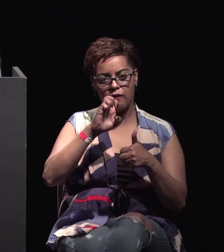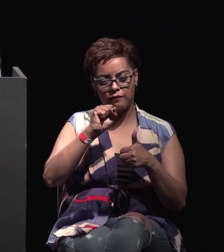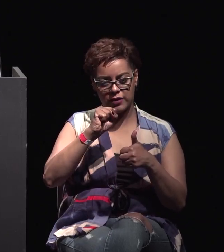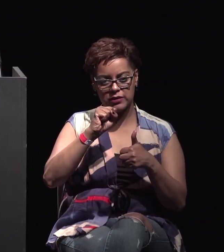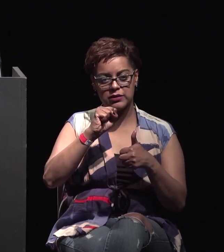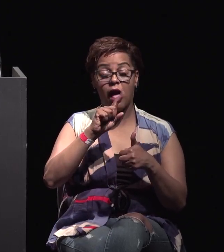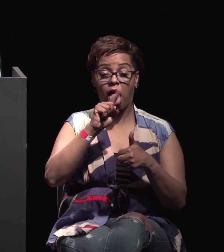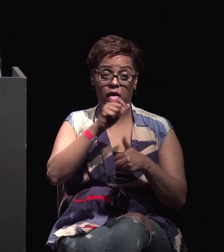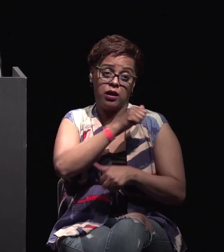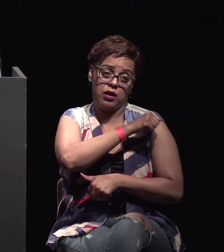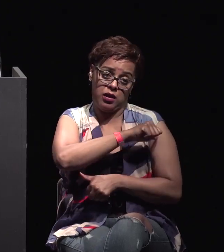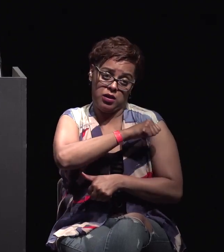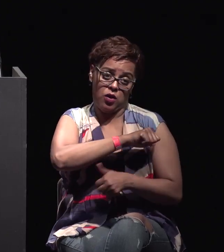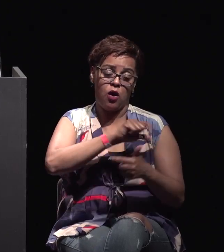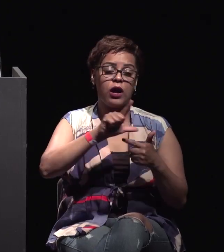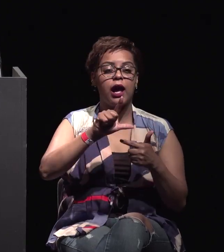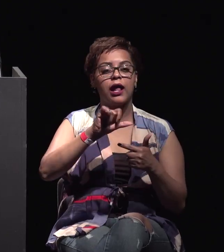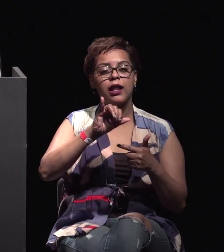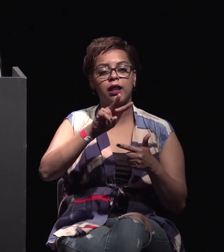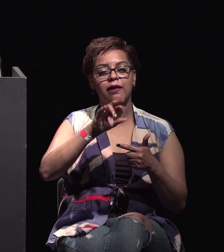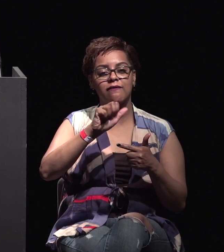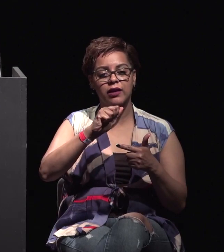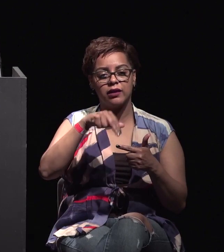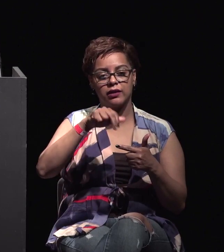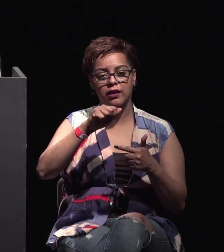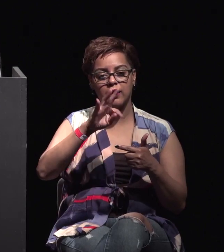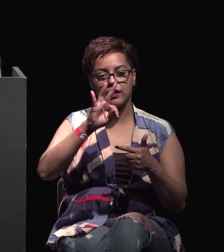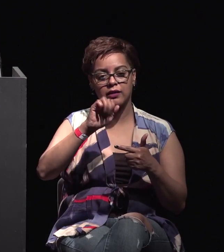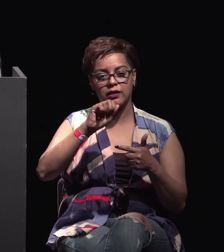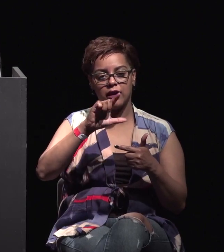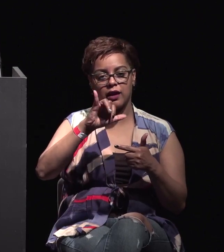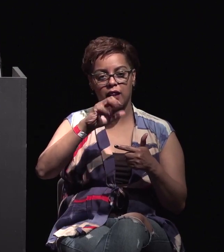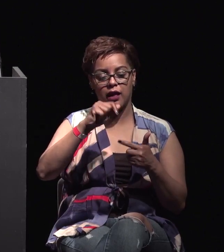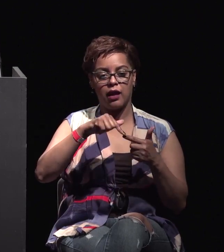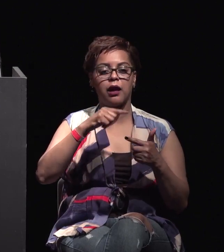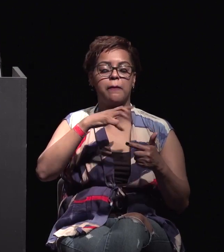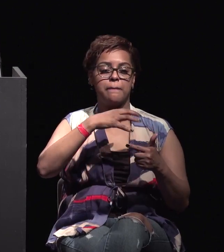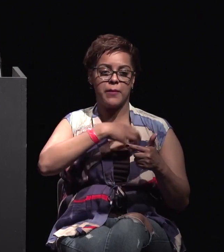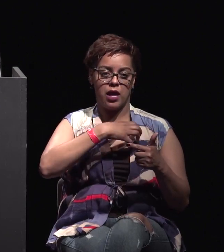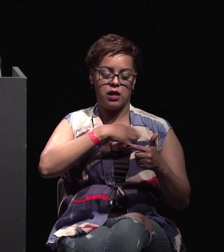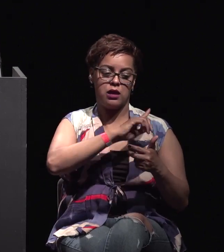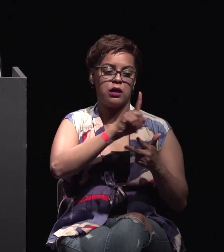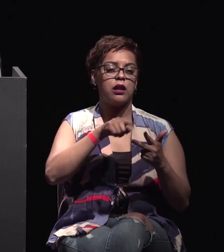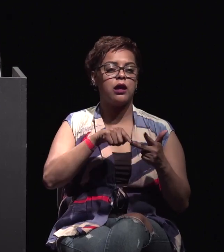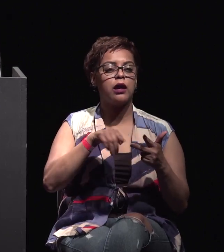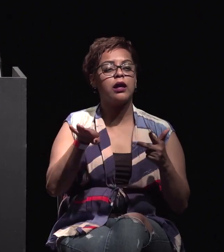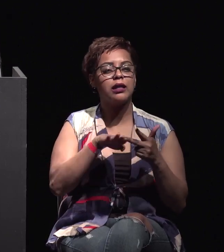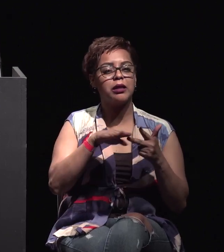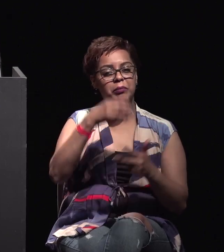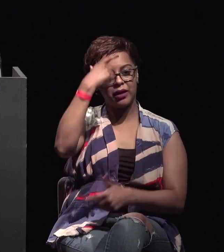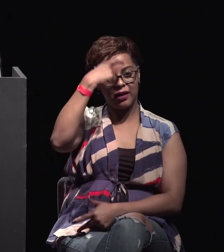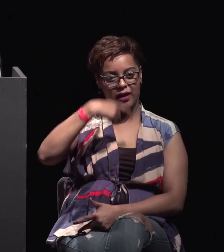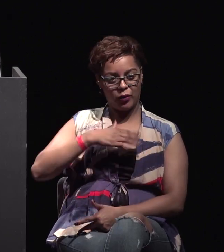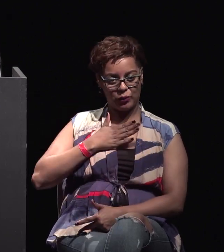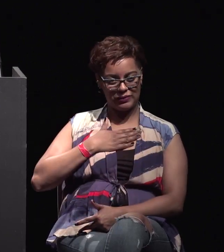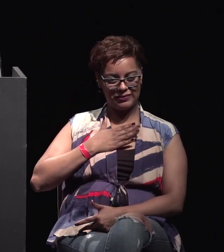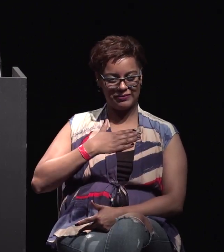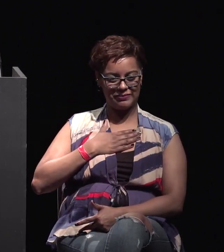é carioca, né? A Lívia Natália, que é baiana, e me refiro a mim também.